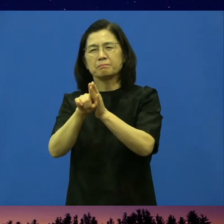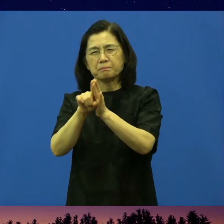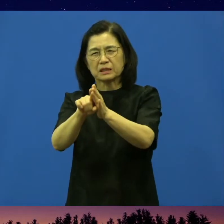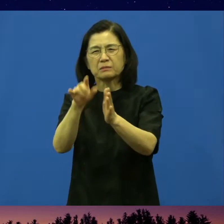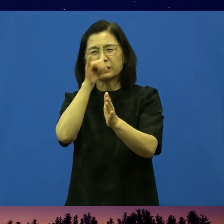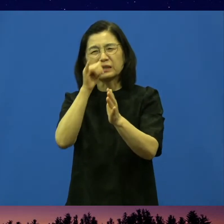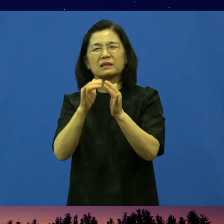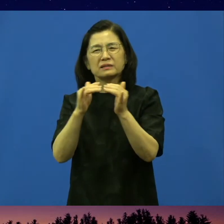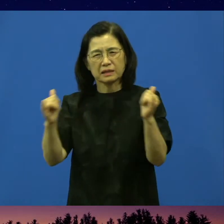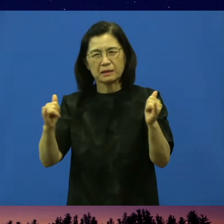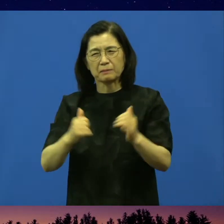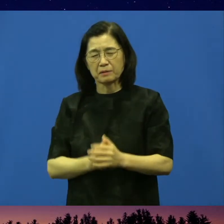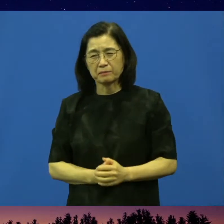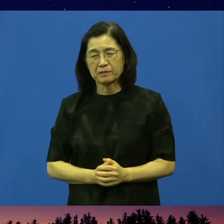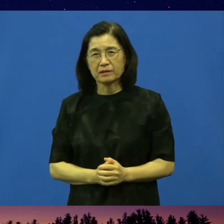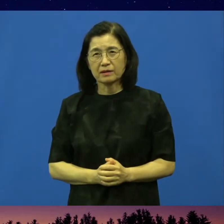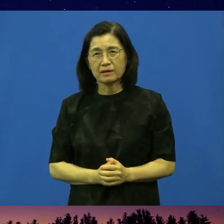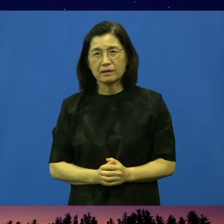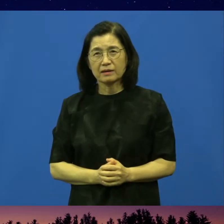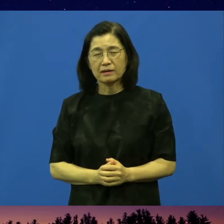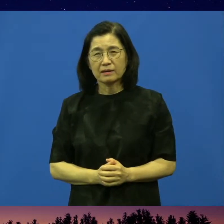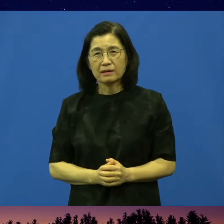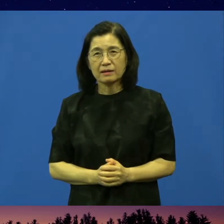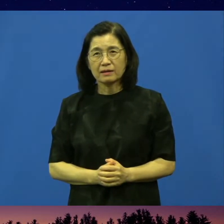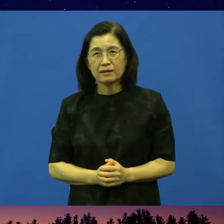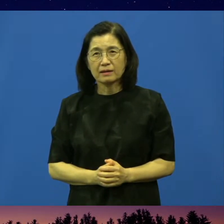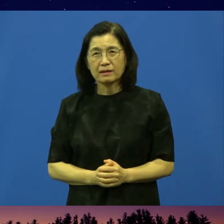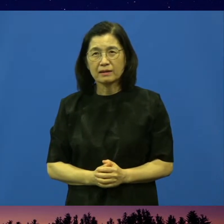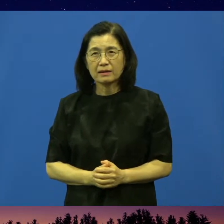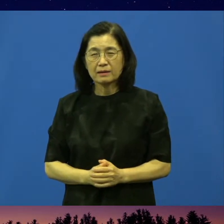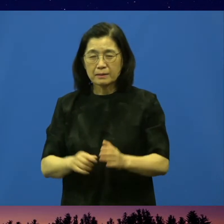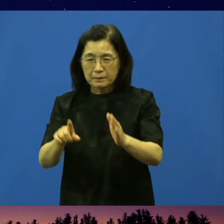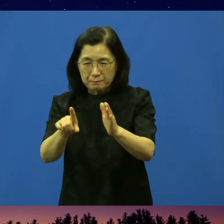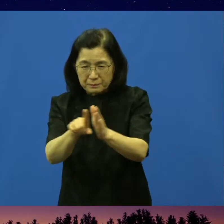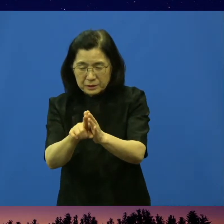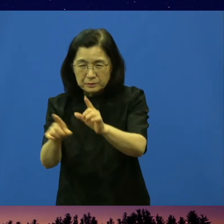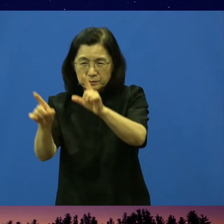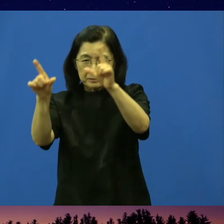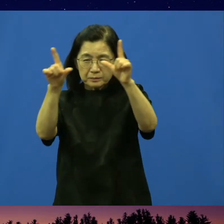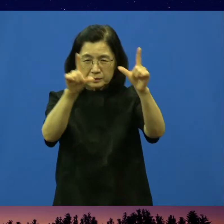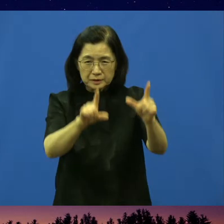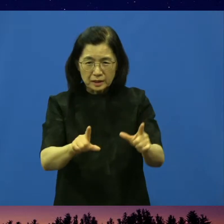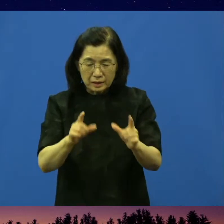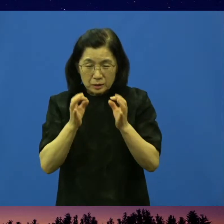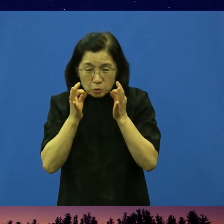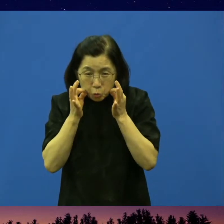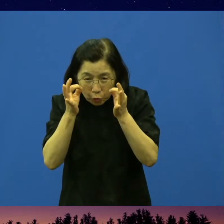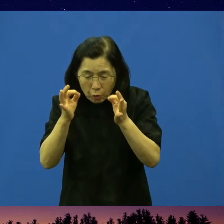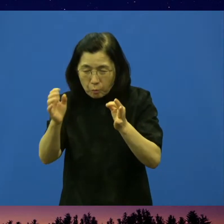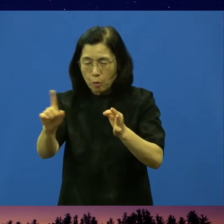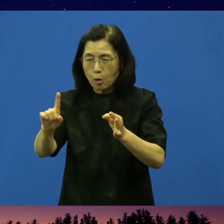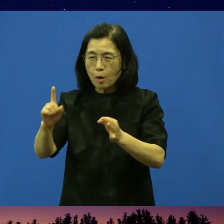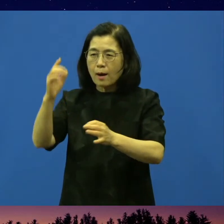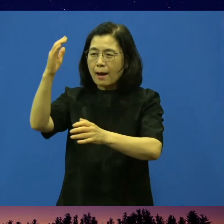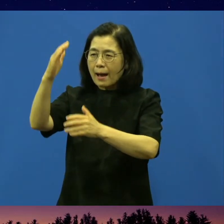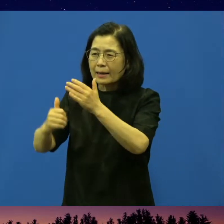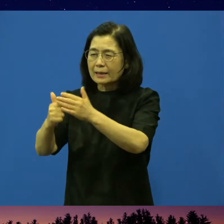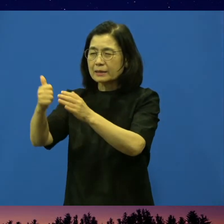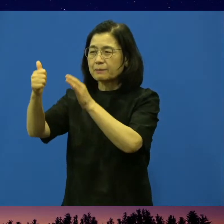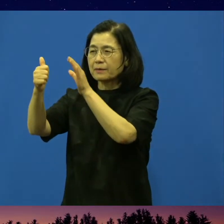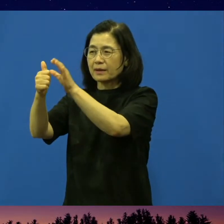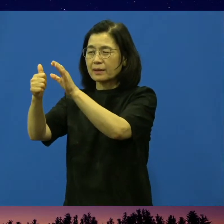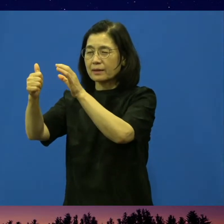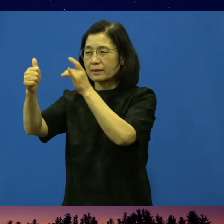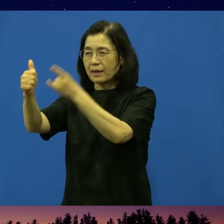그러니까 믿음 생활의 훈련은 계속 무슨 훈련을 해야 되느냐면 하나님에게 미래를 맡기는 거예요.